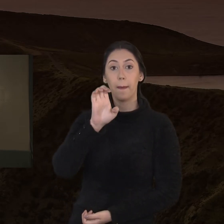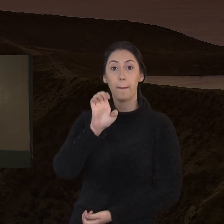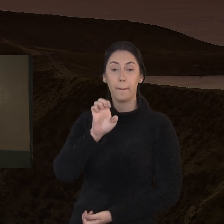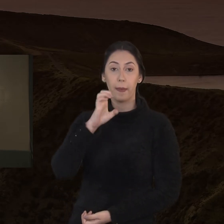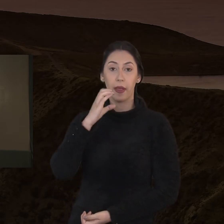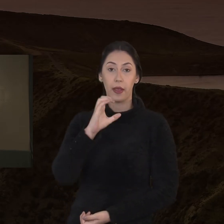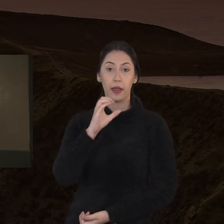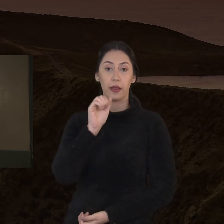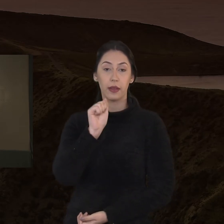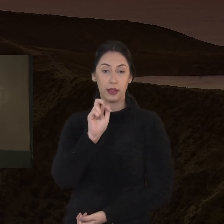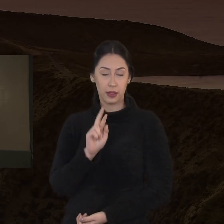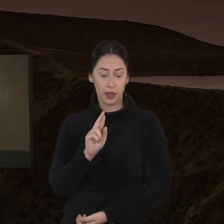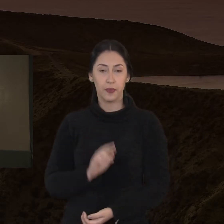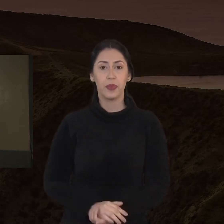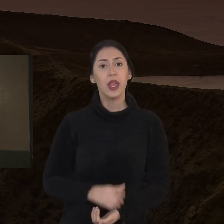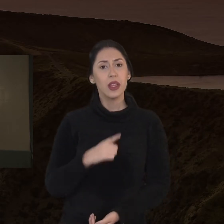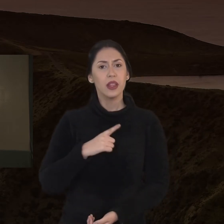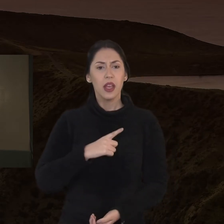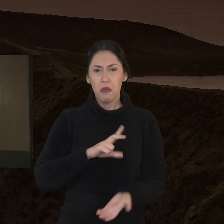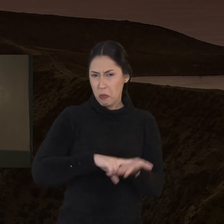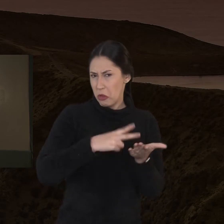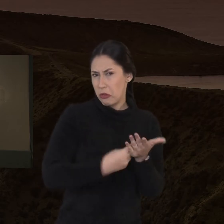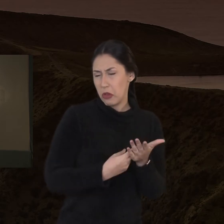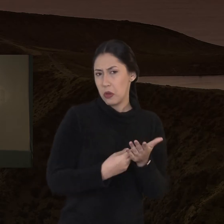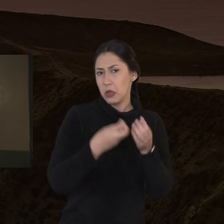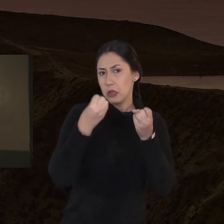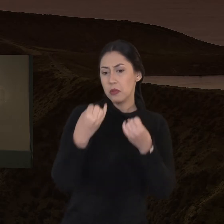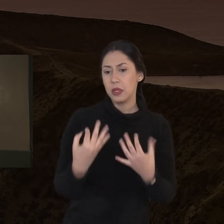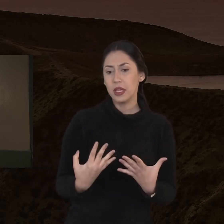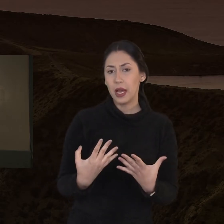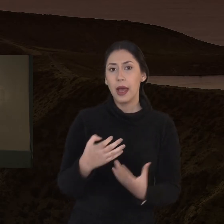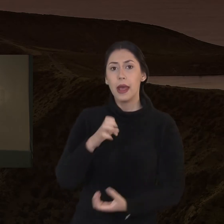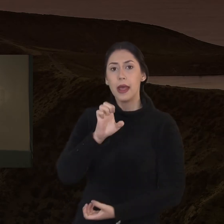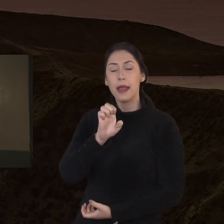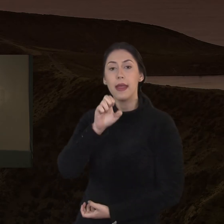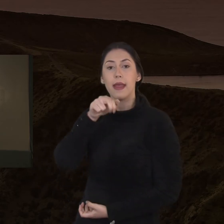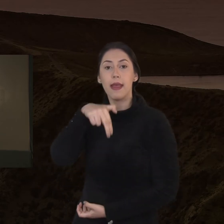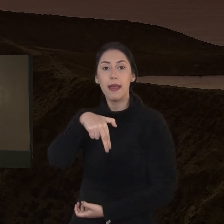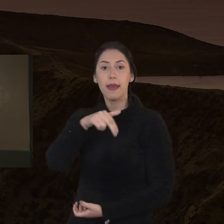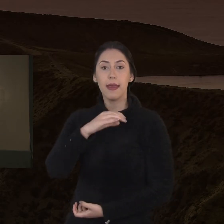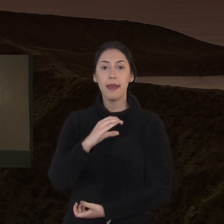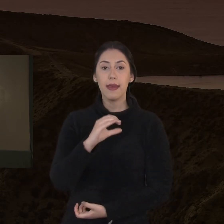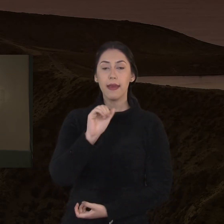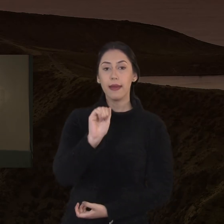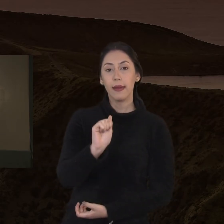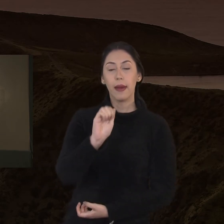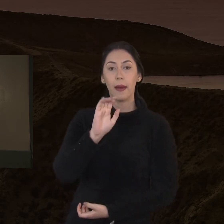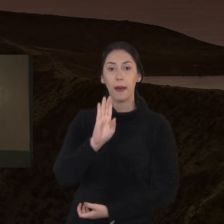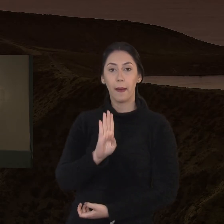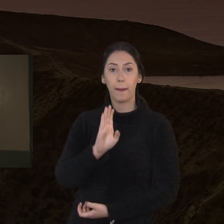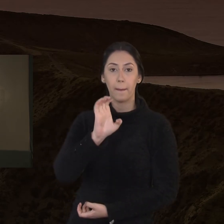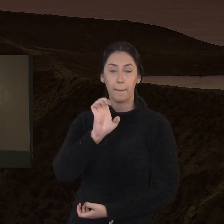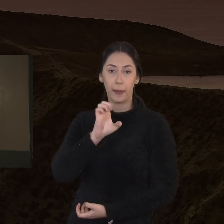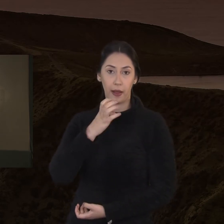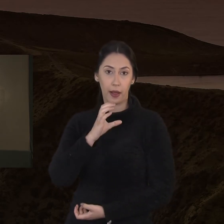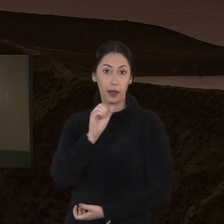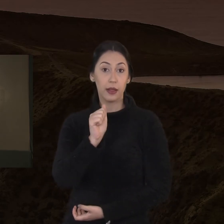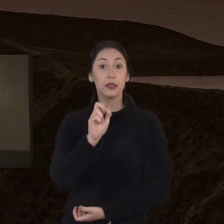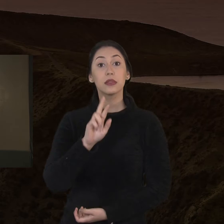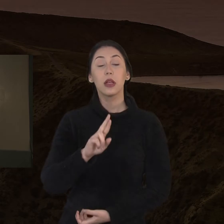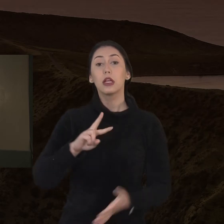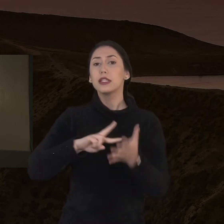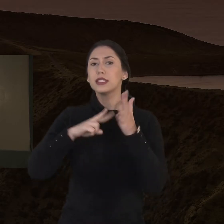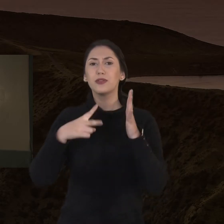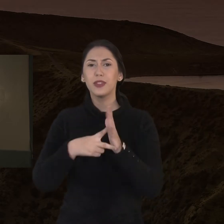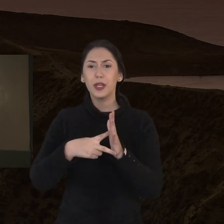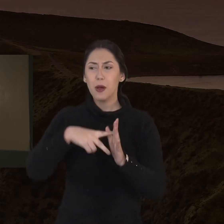algumas versões da bíblia em meios a convergir fala assim de fazer em cabeça nele todas as coisas e esse é o vestido